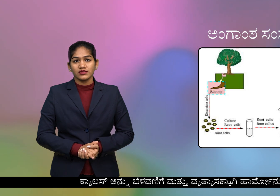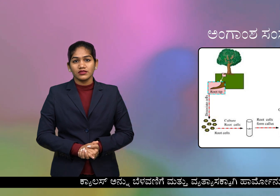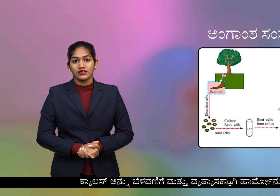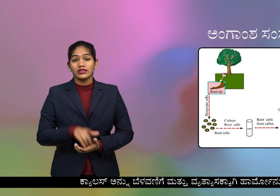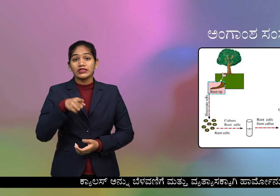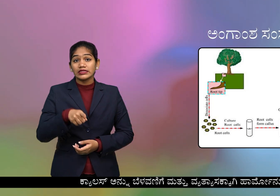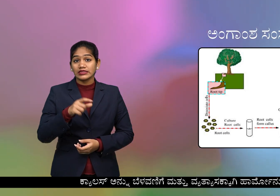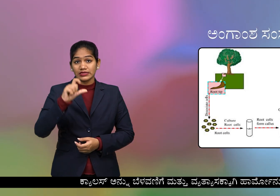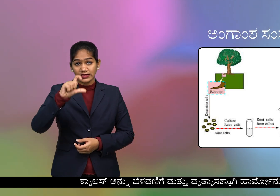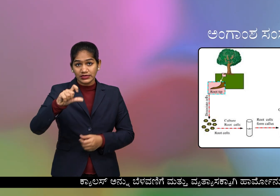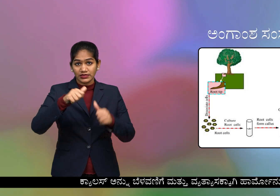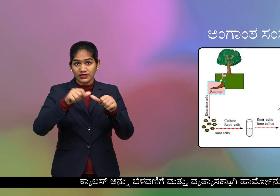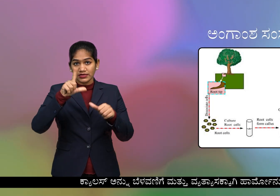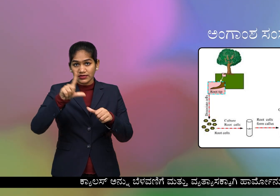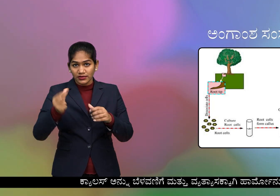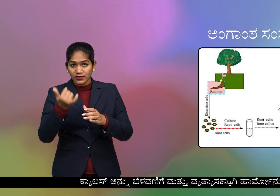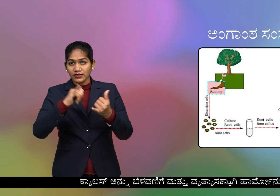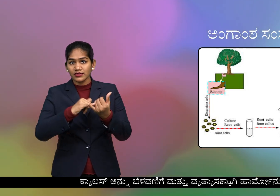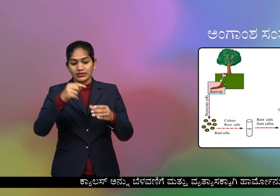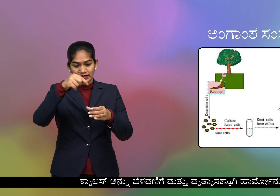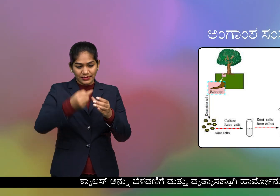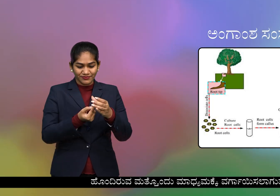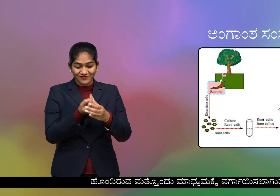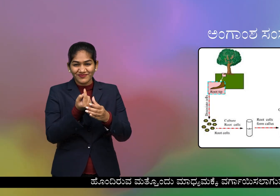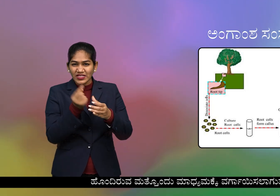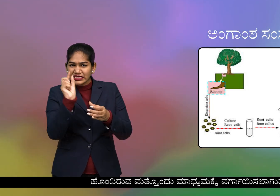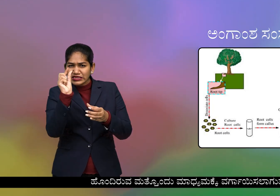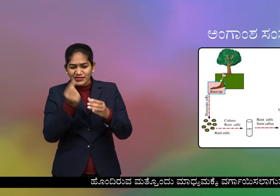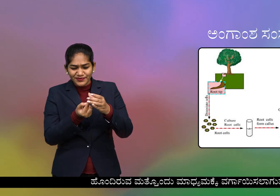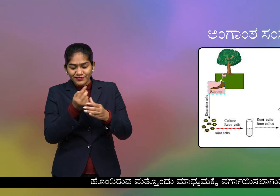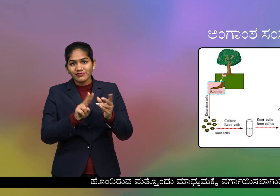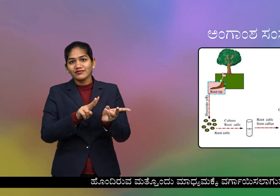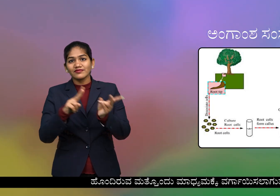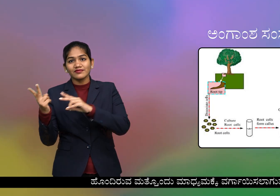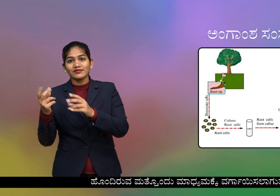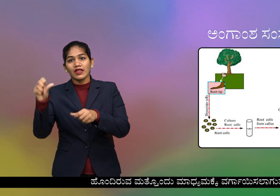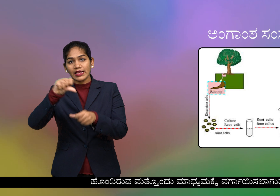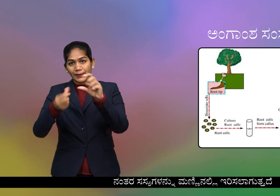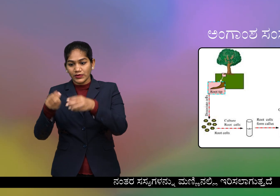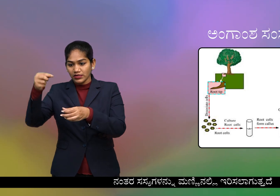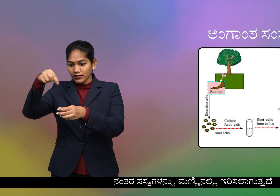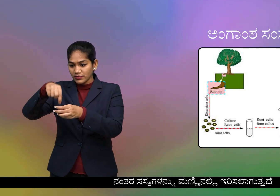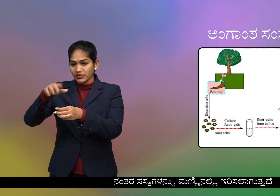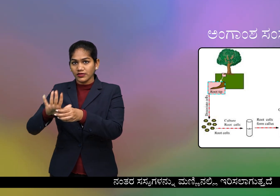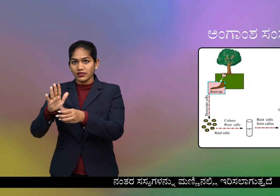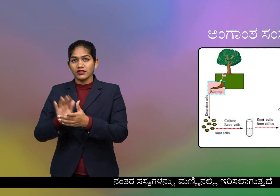ಕ್ಯಾಲಸ್ ಅನ್ನ ಬೆಳವಣಿಗೆ ಮತ್ತು ವ್ಯತ್ಯಾಸಕ್ಕಾಗಿ ಹಾರ್ಮೋನ್ಗಳನ್ನ ಹೊಂದಿರುವ ಮತ್ತೊಂದು ಮಾಧ್ಯಮಕ್ಕೆ ವರ್ಗಾಯಿಸಲಾಗುತ್ತೆ. ನಂತರ ಸಸ್ಯಗಳನ್ನ